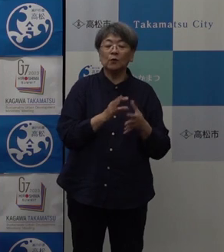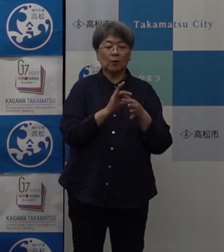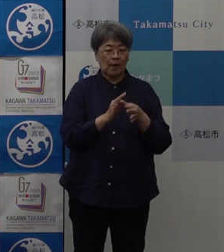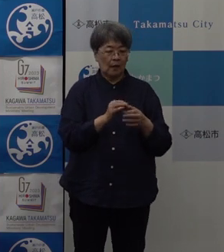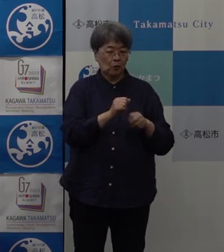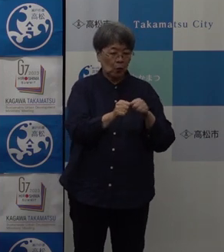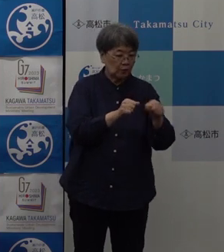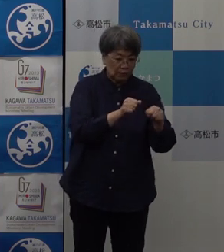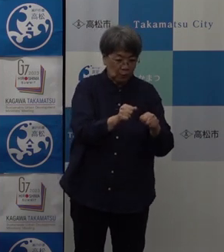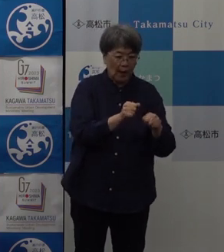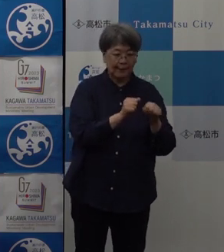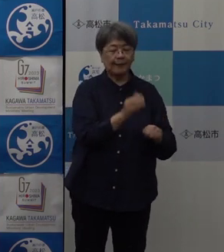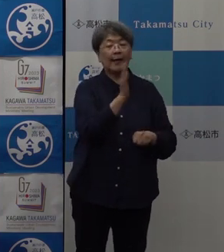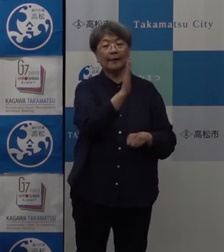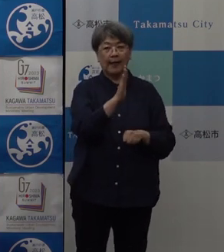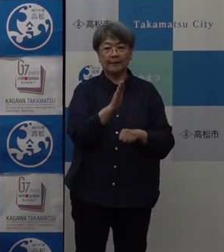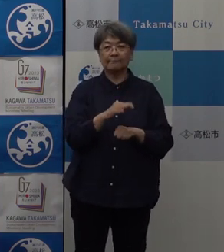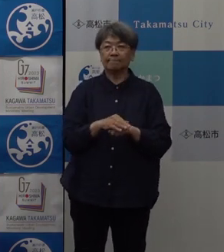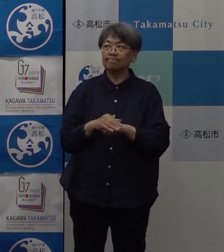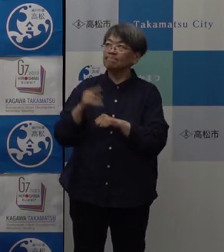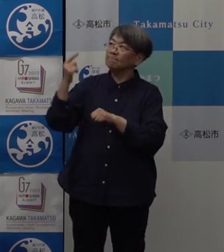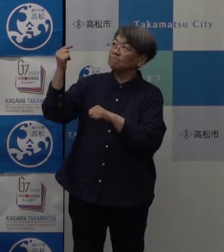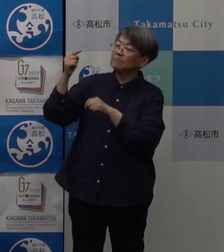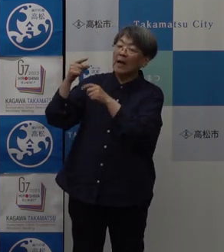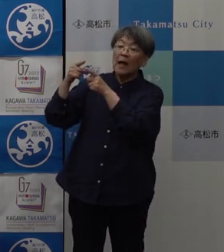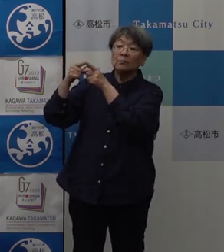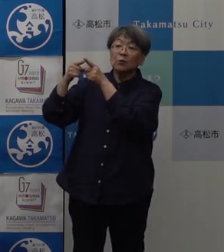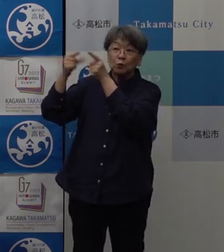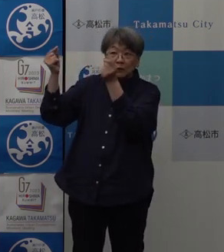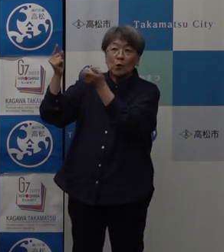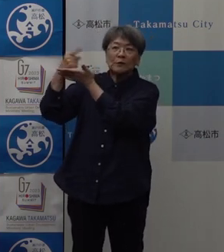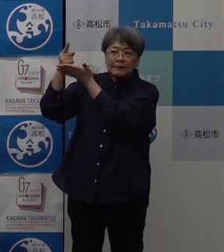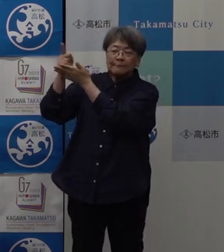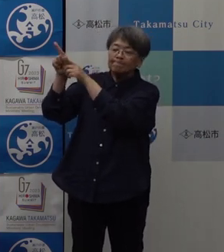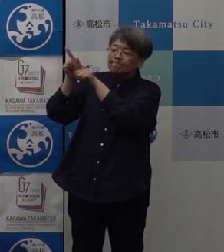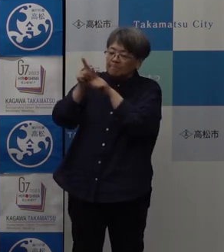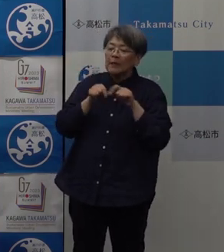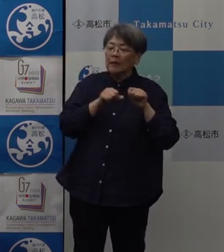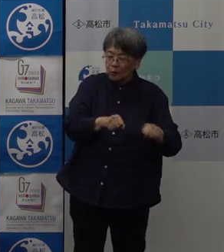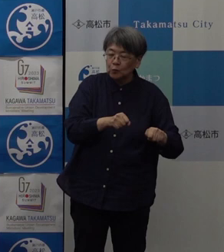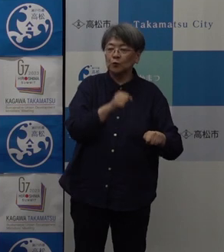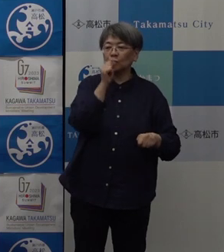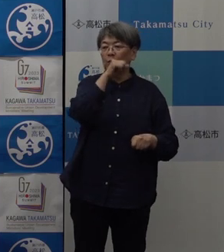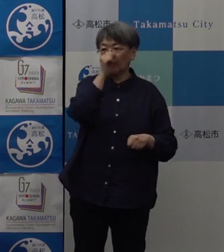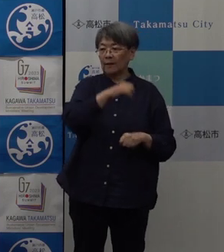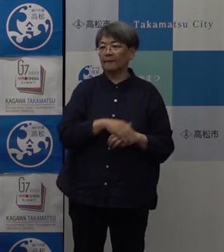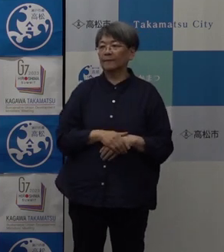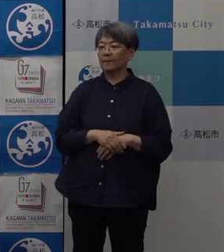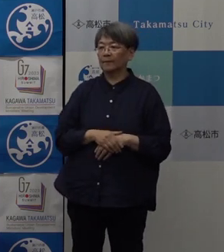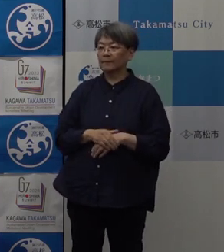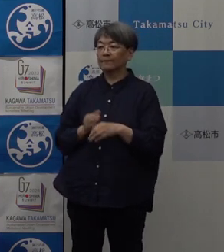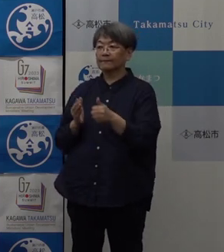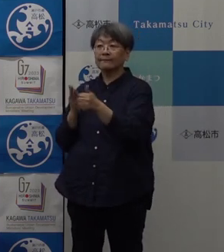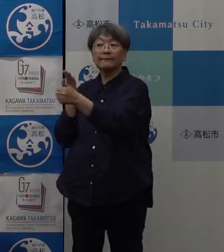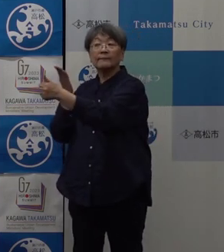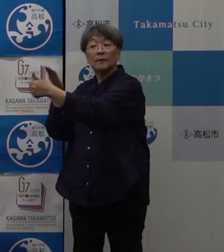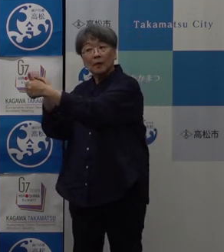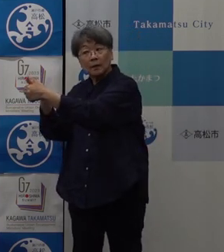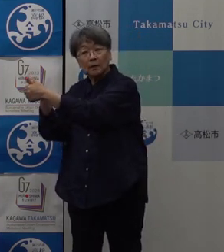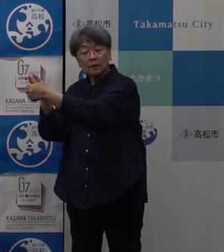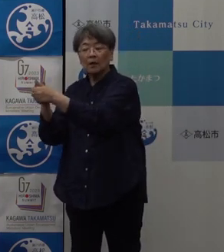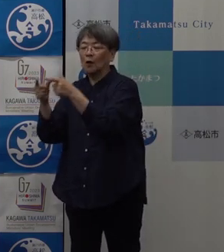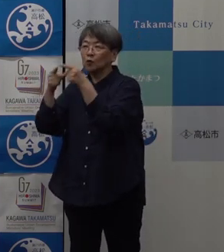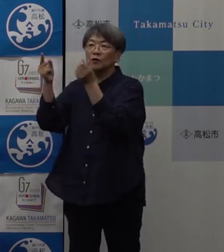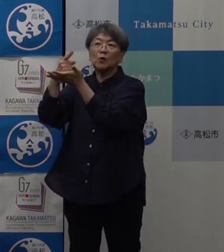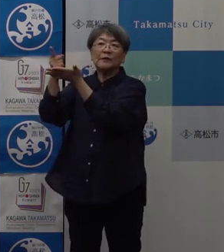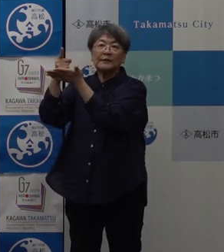の方の指示に基づいて、まあ、やっていくということになろうかと思います。 国の指示が、まあ、国の指